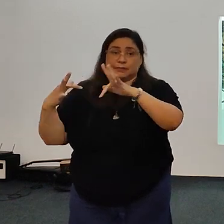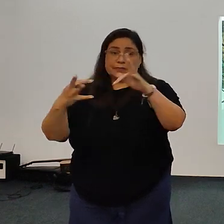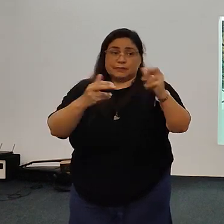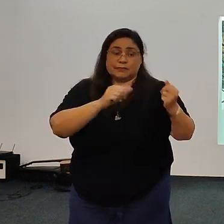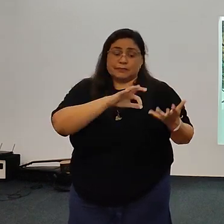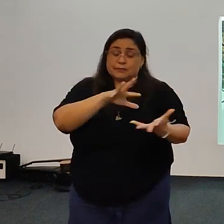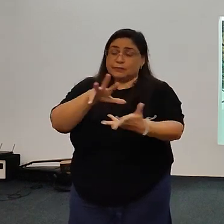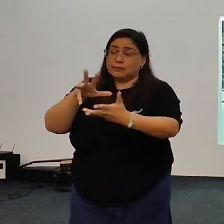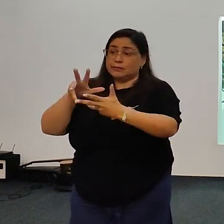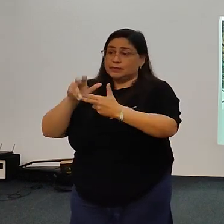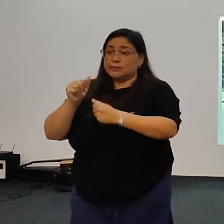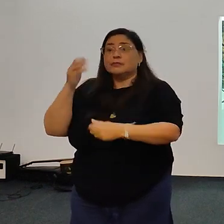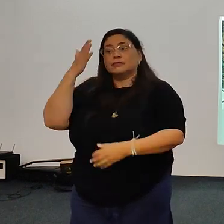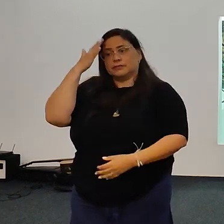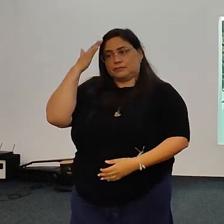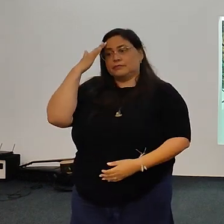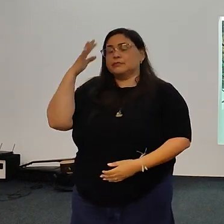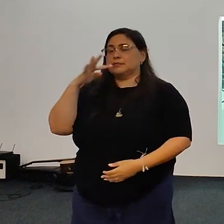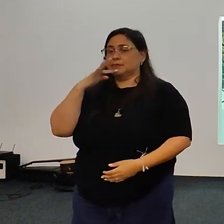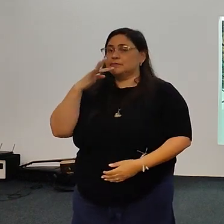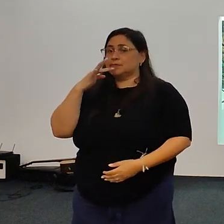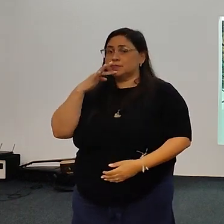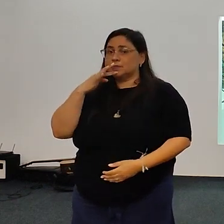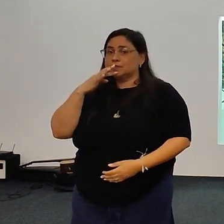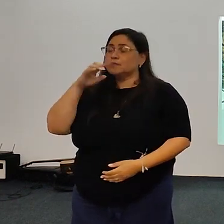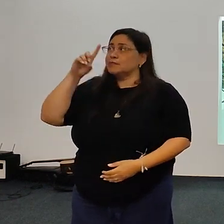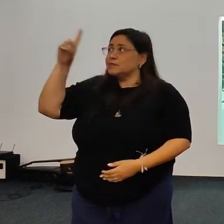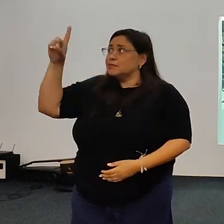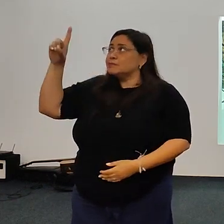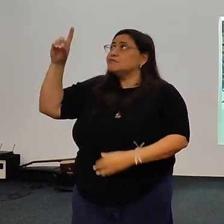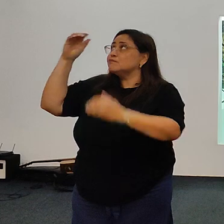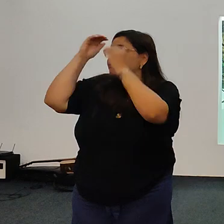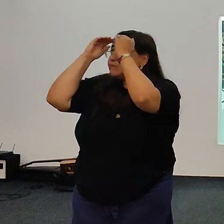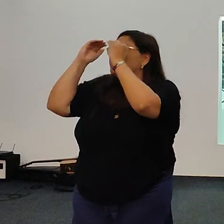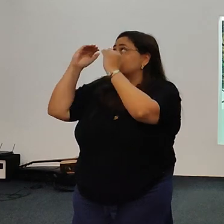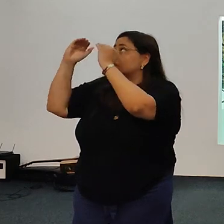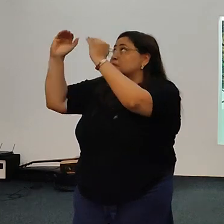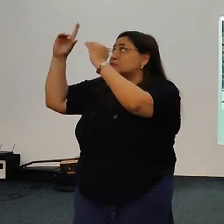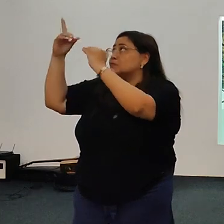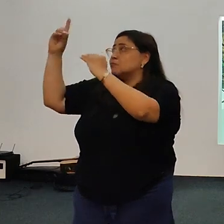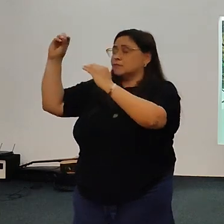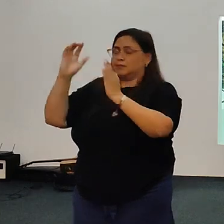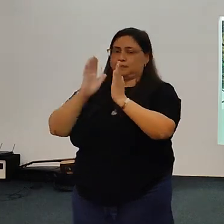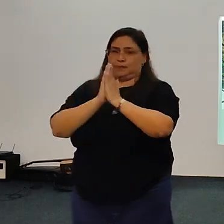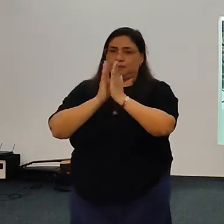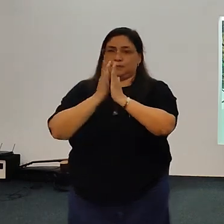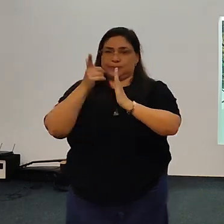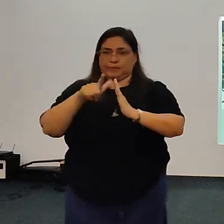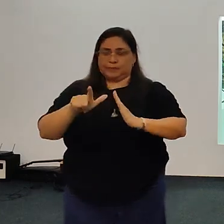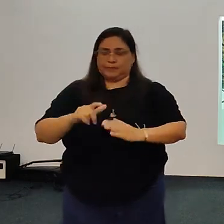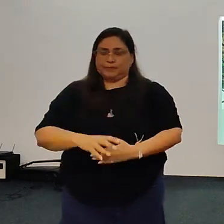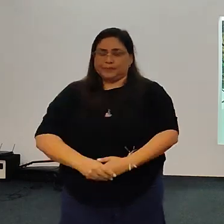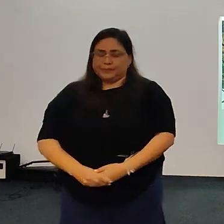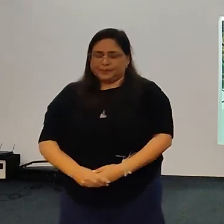mundo. Sabemos que o conhecemos, se obedecemos aos seus mandamentos. Vamos orar mais uma vez?